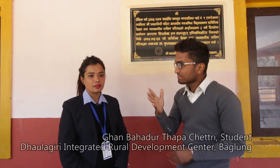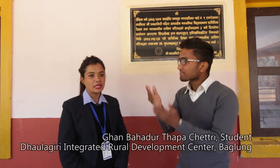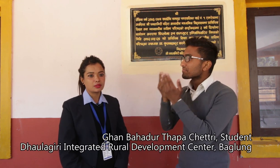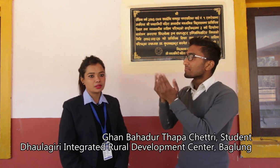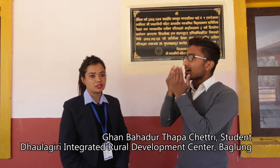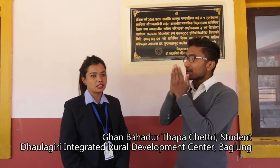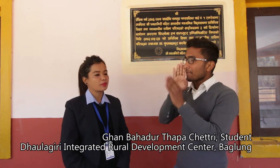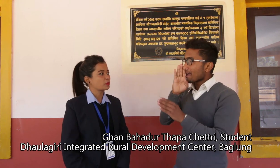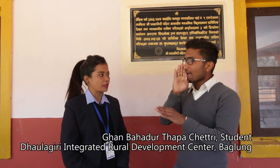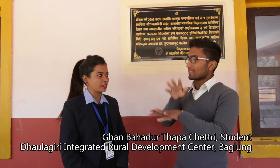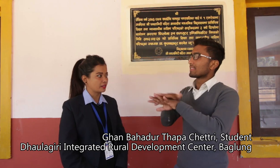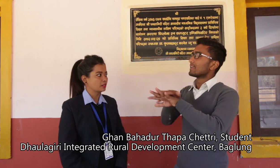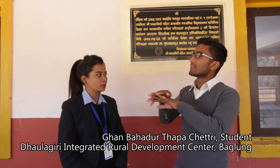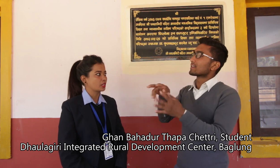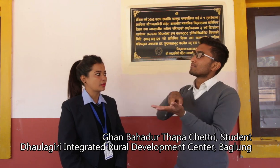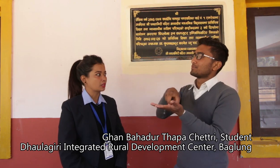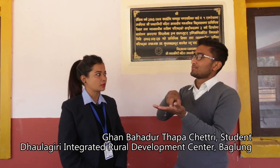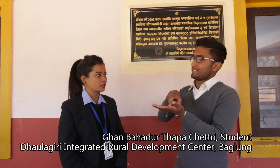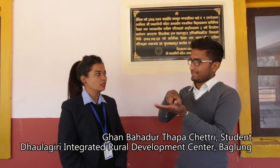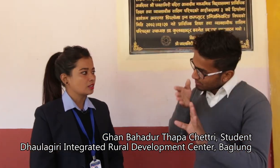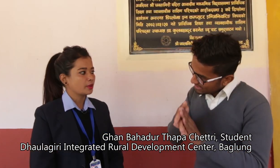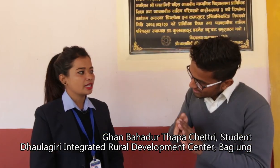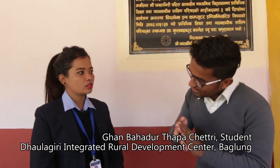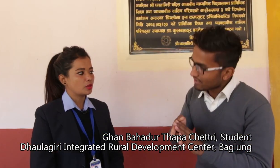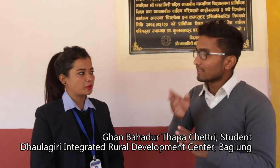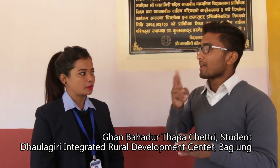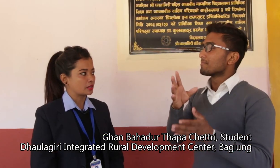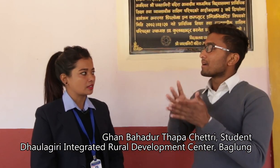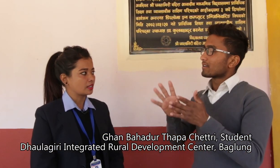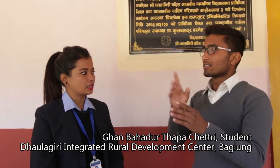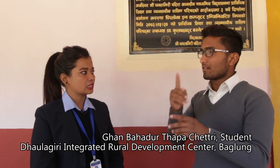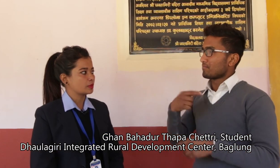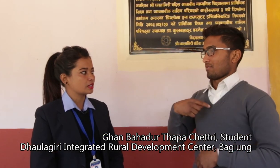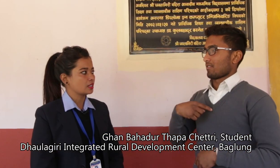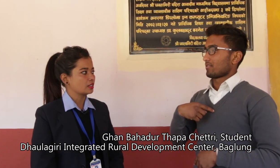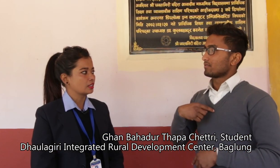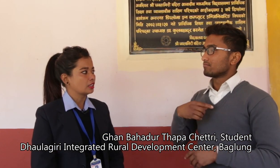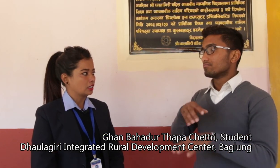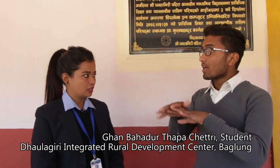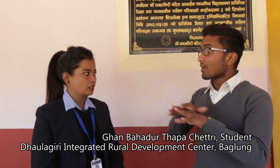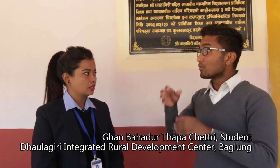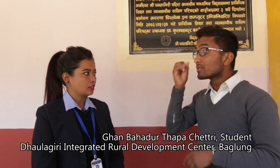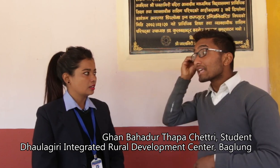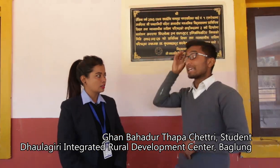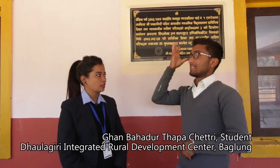मलाई वातावरण त्यति राम्रो भएन पढ्ने वातावरण अनि बडा स्कुलमा प्रवेश गरेँ त्यसपछि चाहिँ अनि